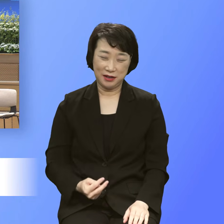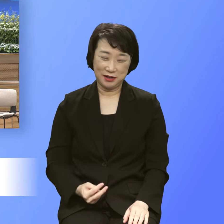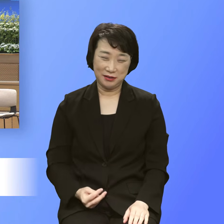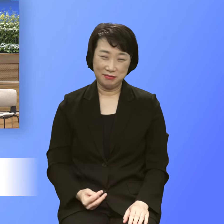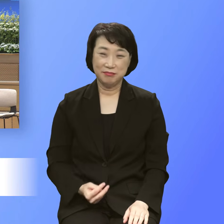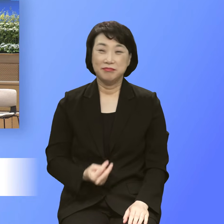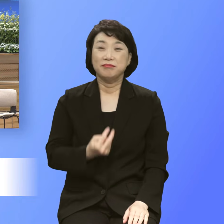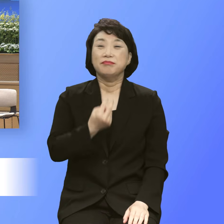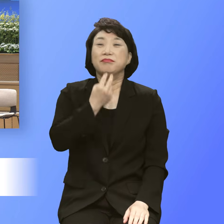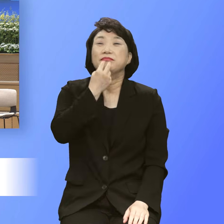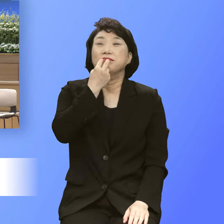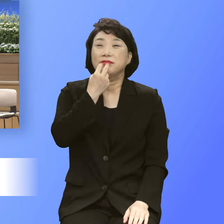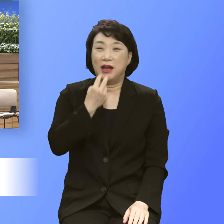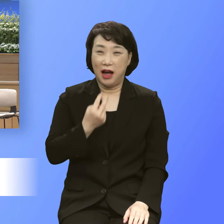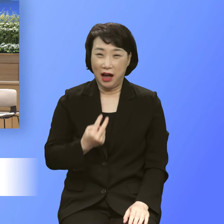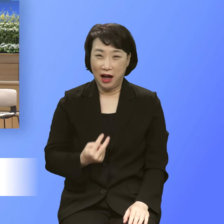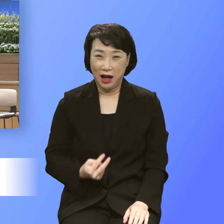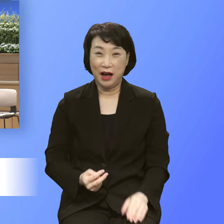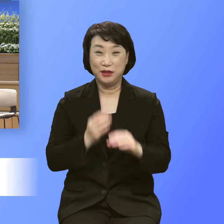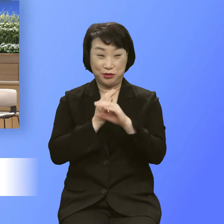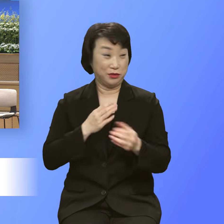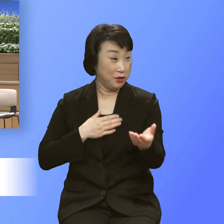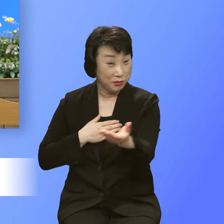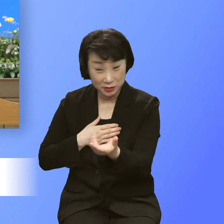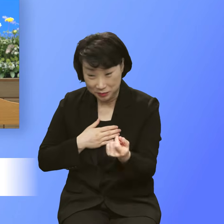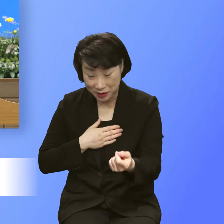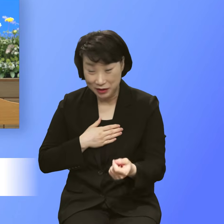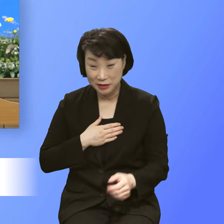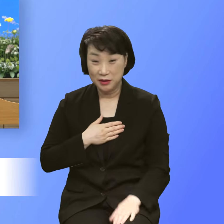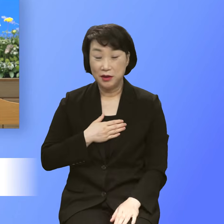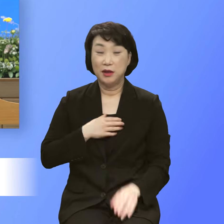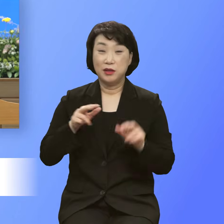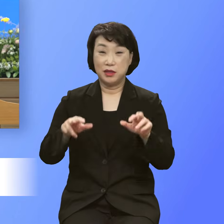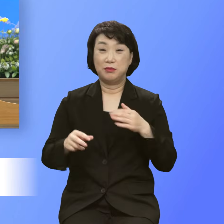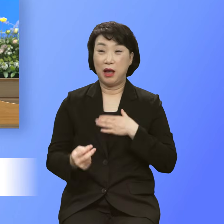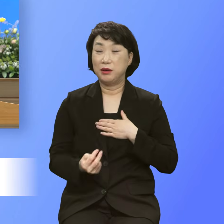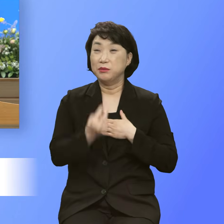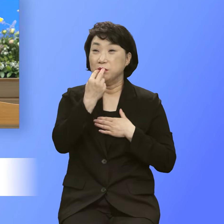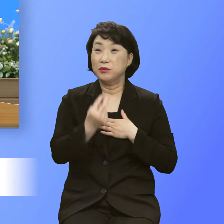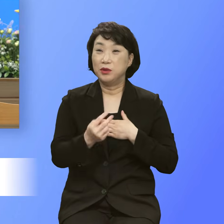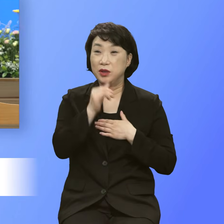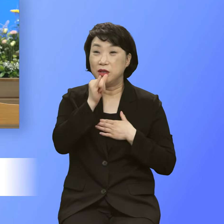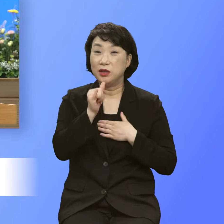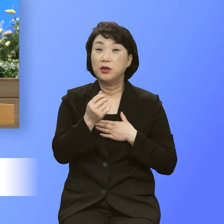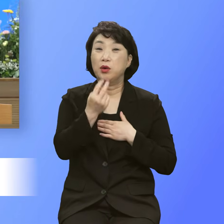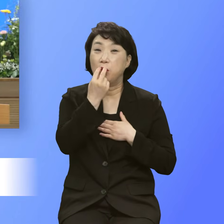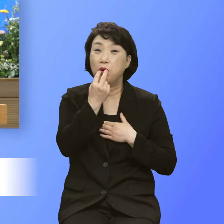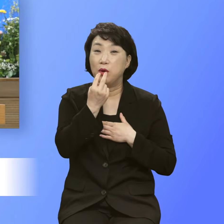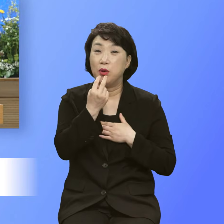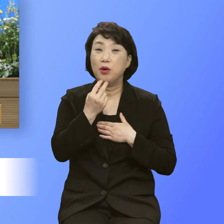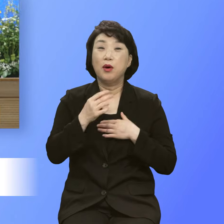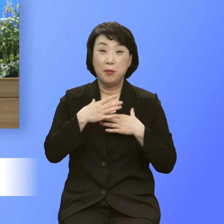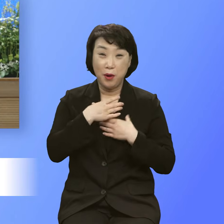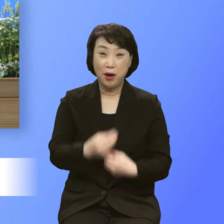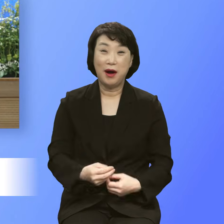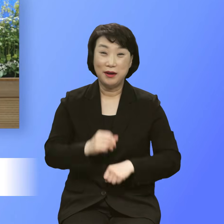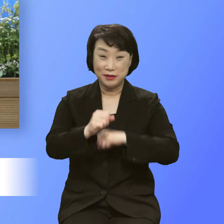하는 공기. 응? 근데 지금 내가 숨 쉬고 있는 이 호흡